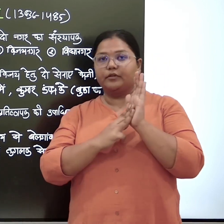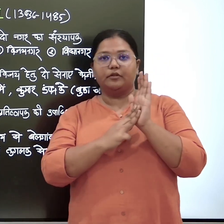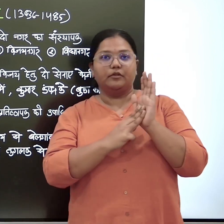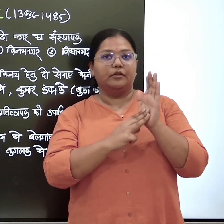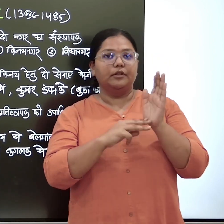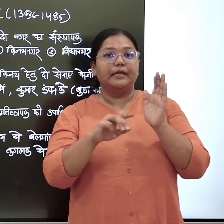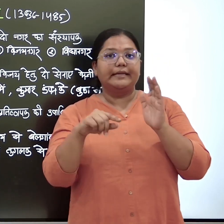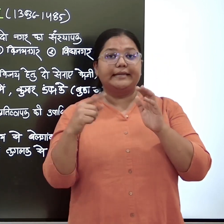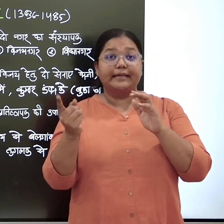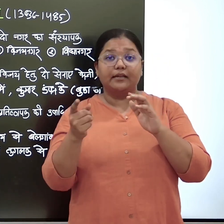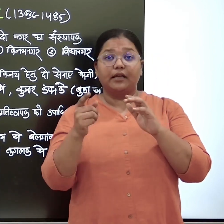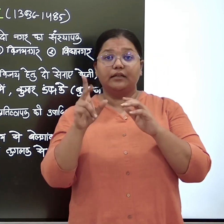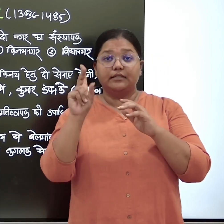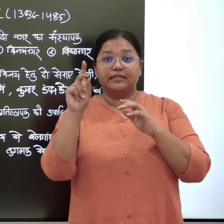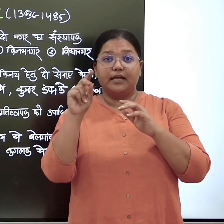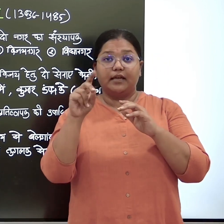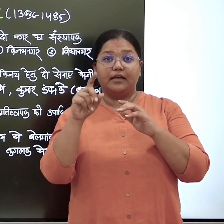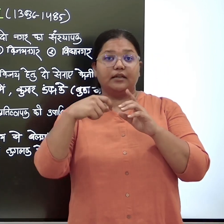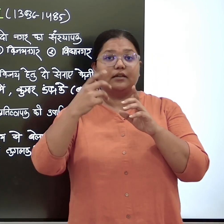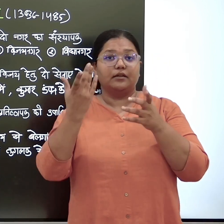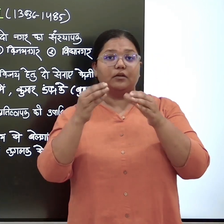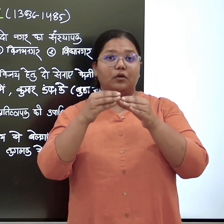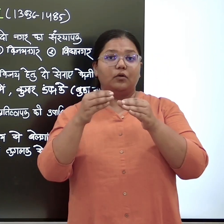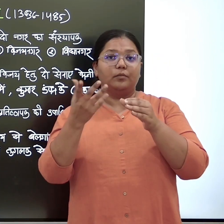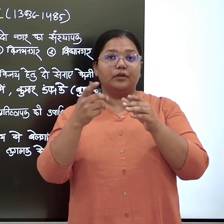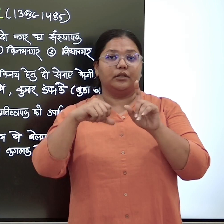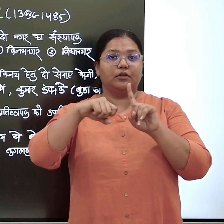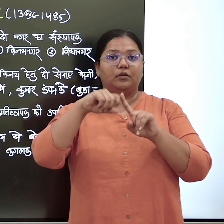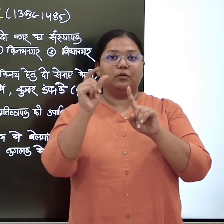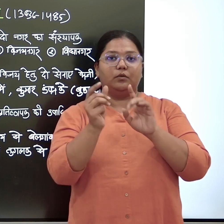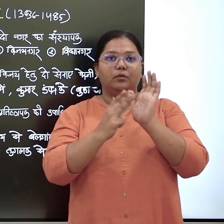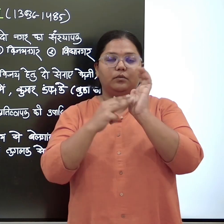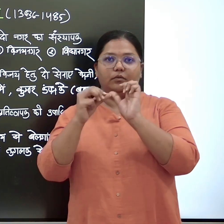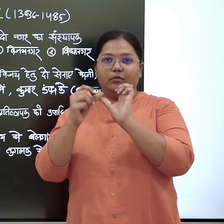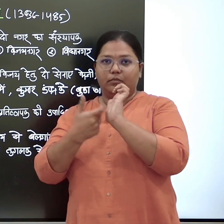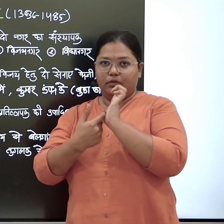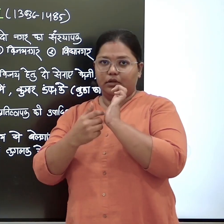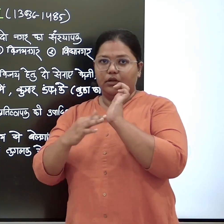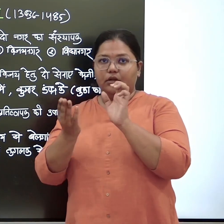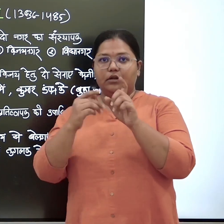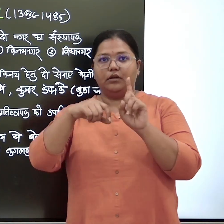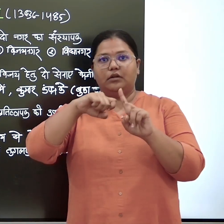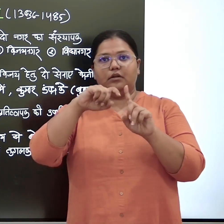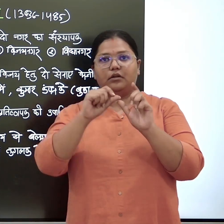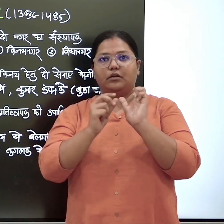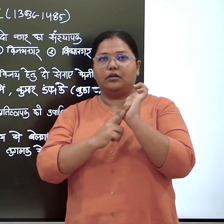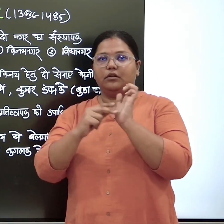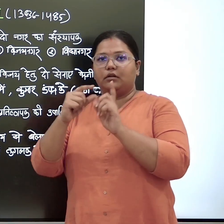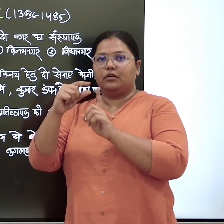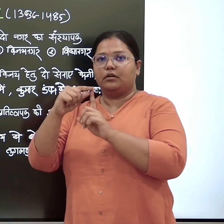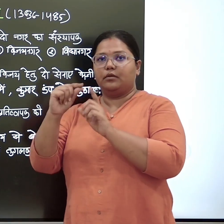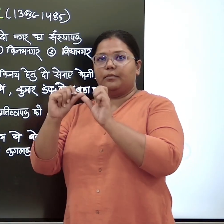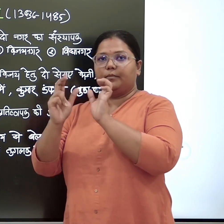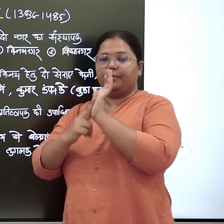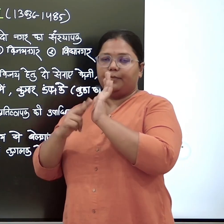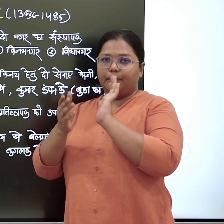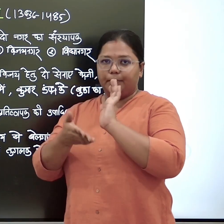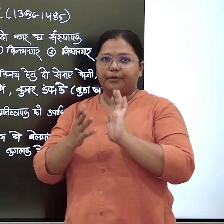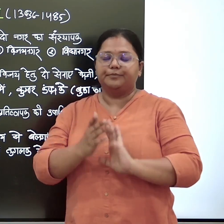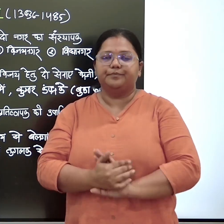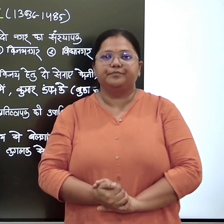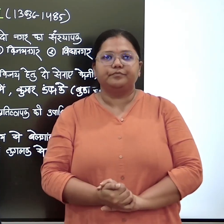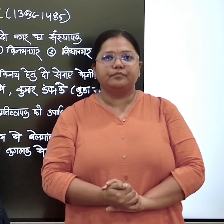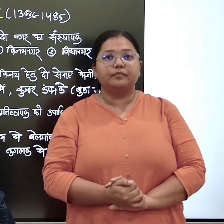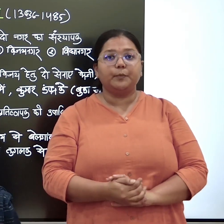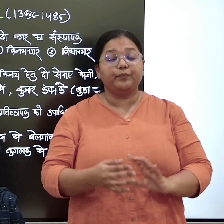मदुरा विजय हुआ। तो इसके साथ जो है हरिहर प्रथम ने दो जो है वो